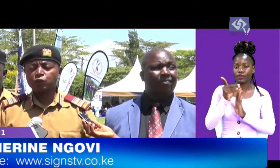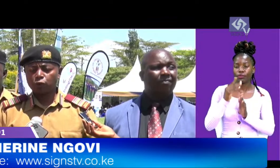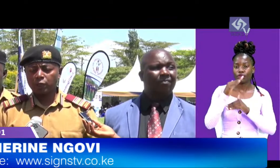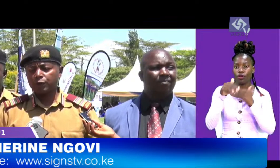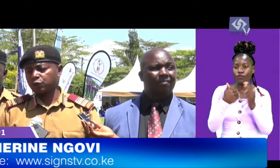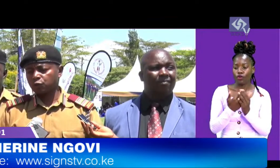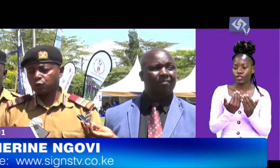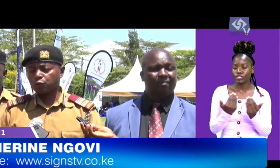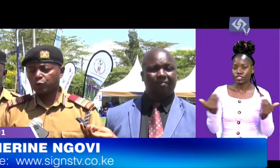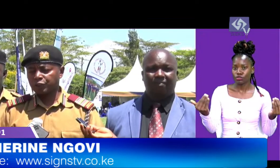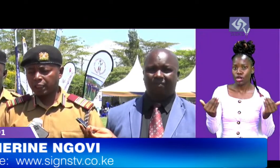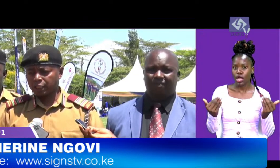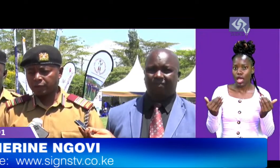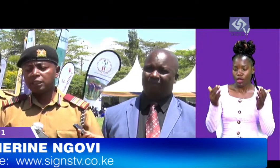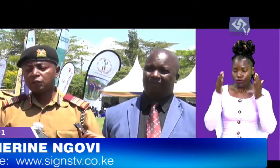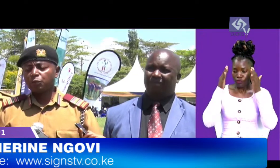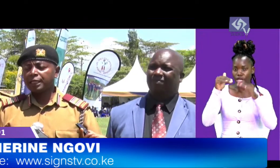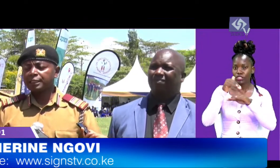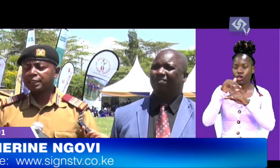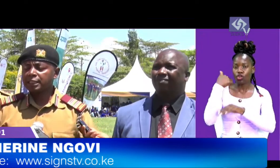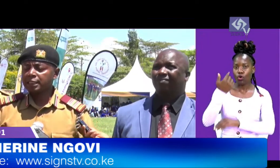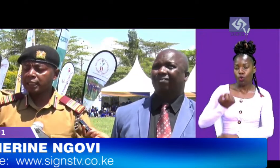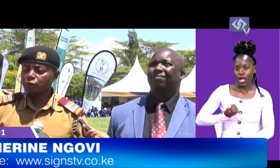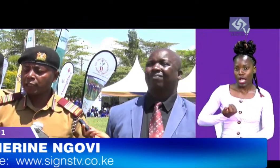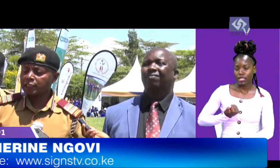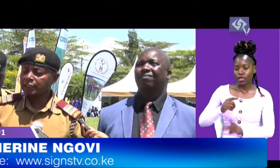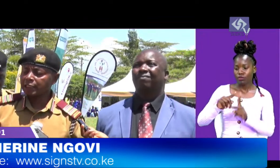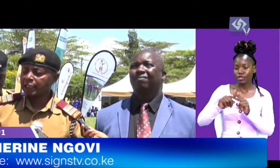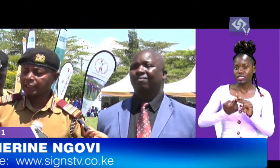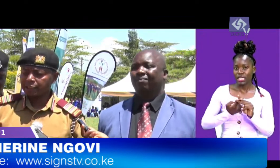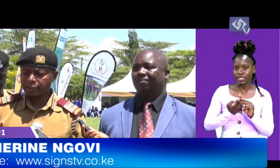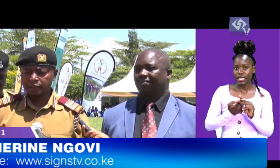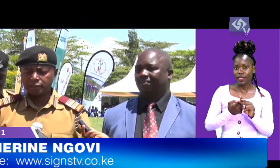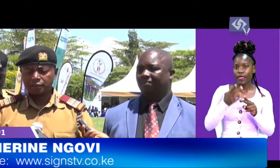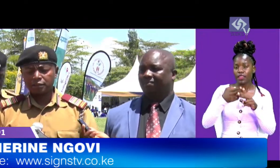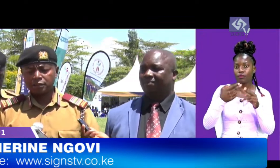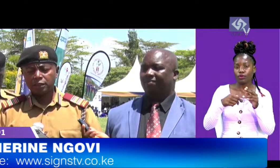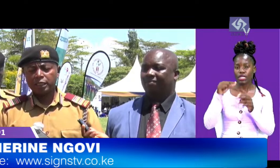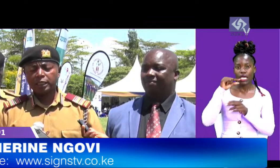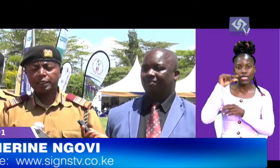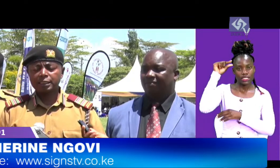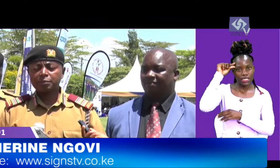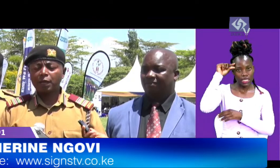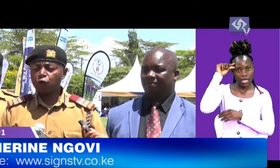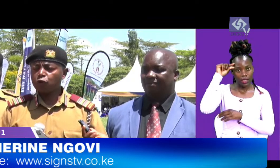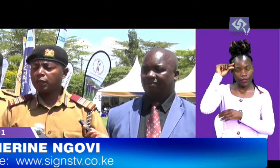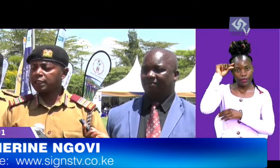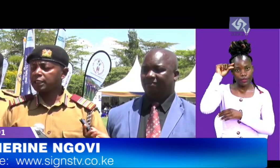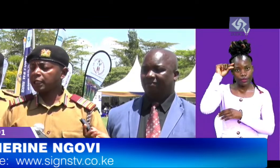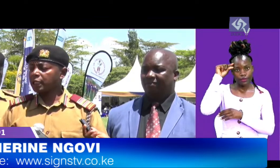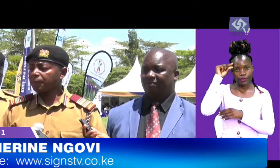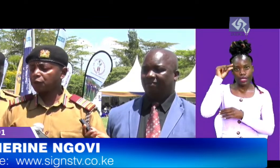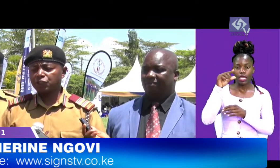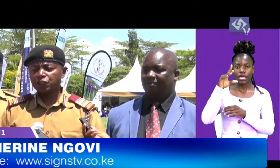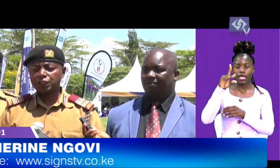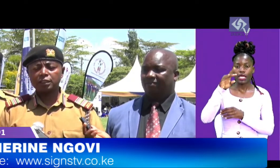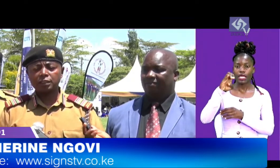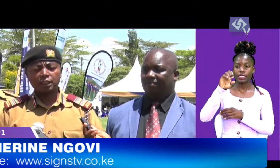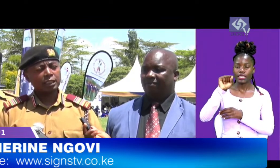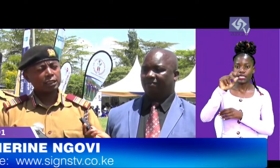haswa watoto wasichana. Tumeanzisha zile tunaita gender desks, desk maalum katika kila police station